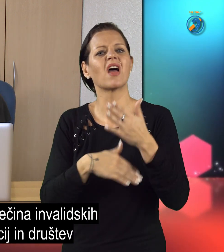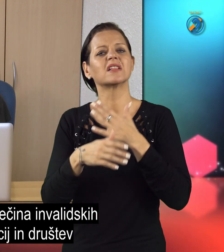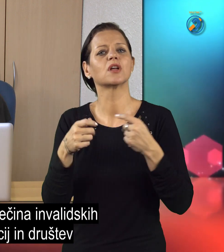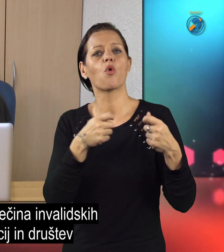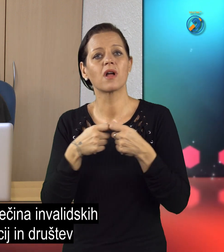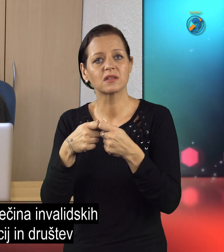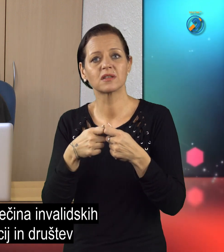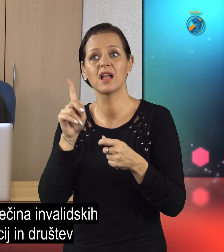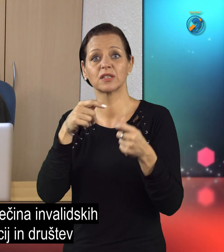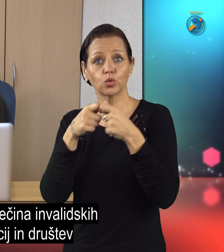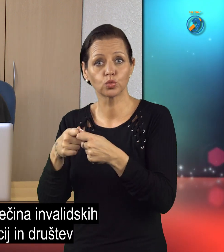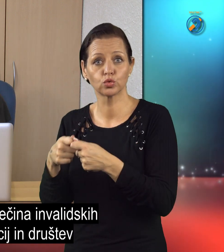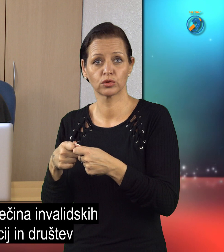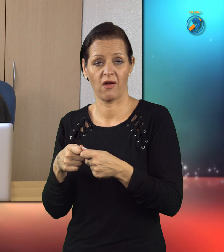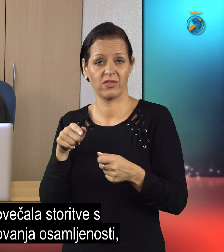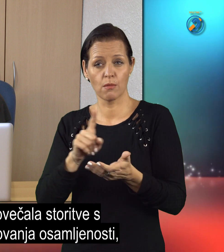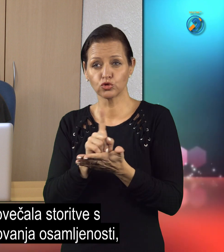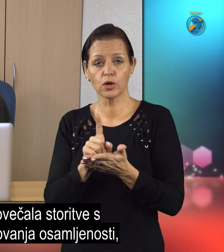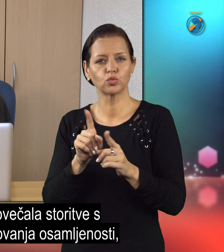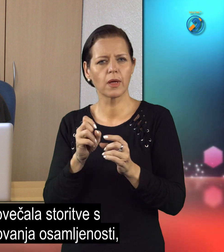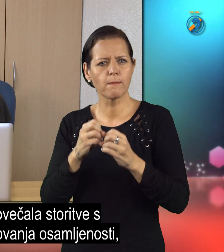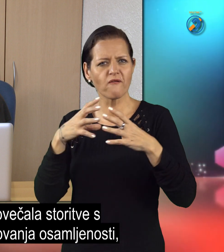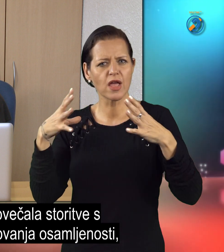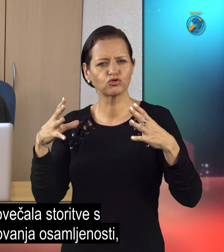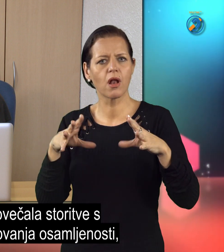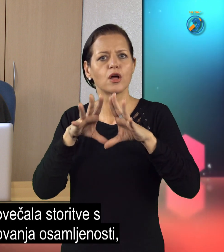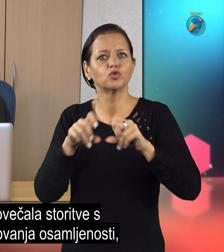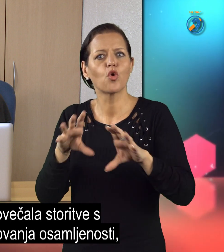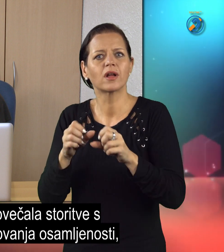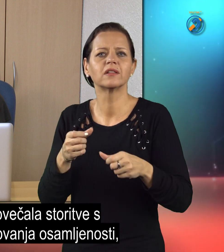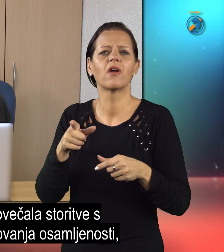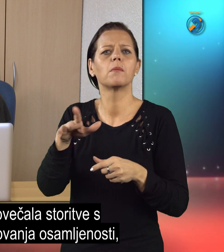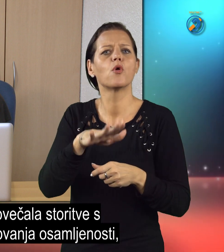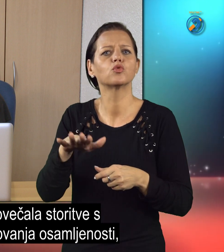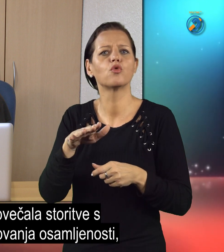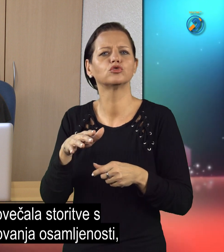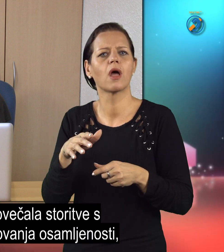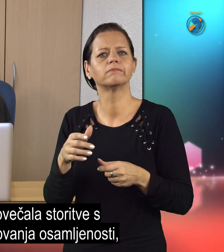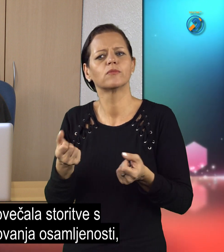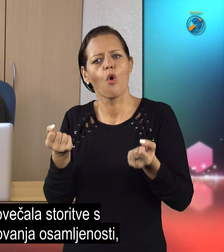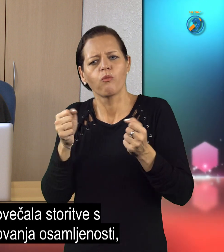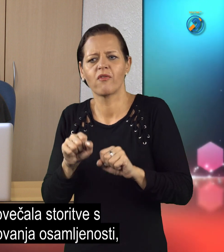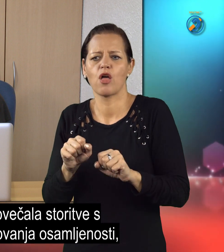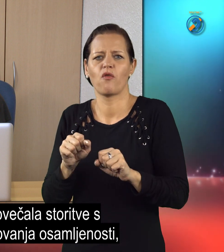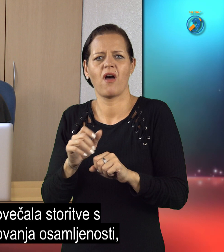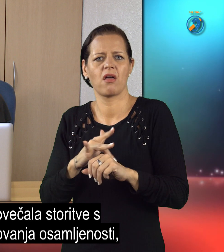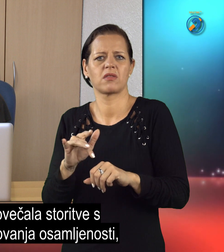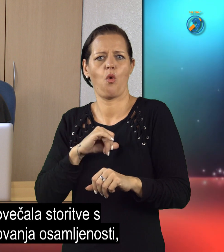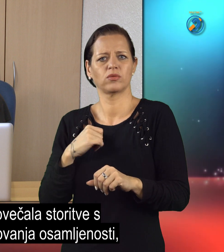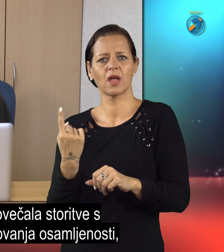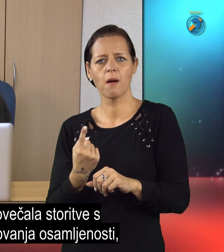Sicer pa je večina invalidskih organizacij in društev v tem času povečala storitve z področja obvladovanja osamljenosti, stisk